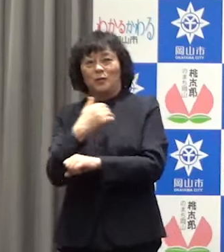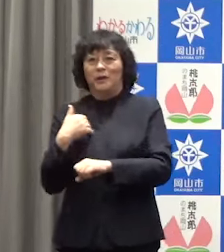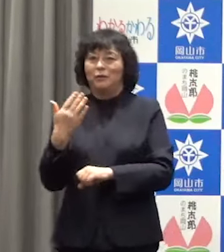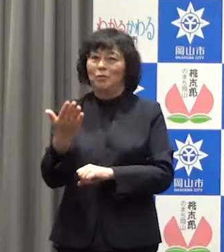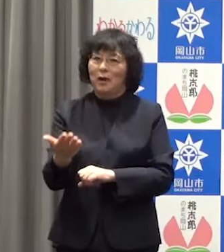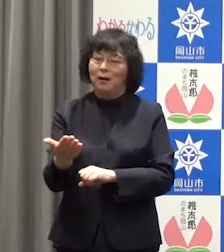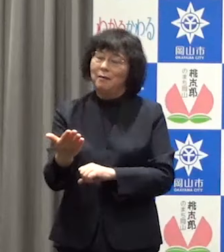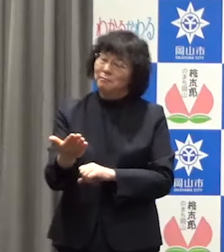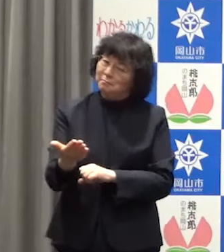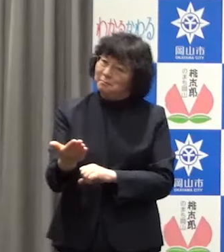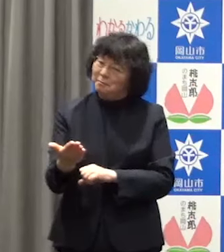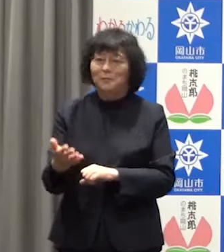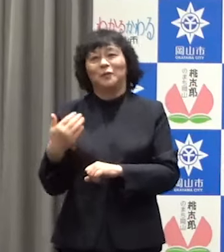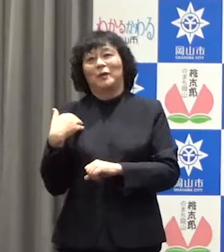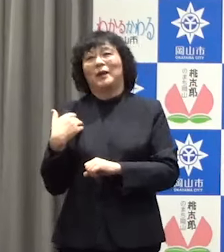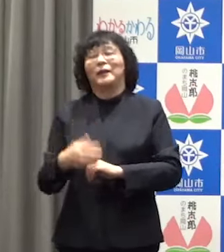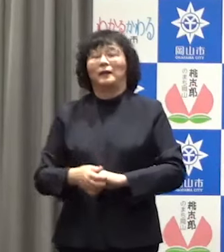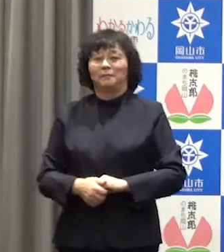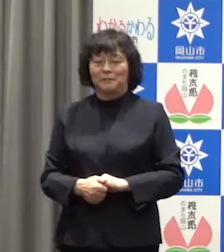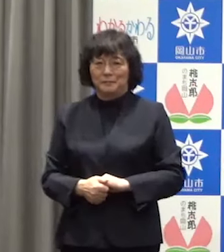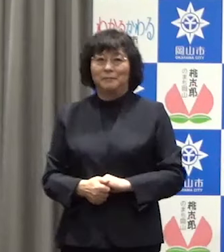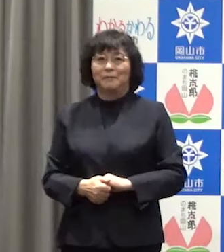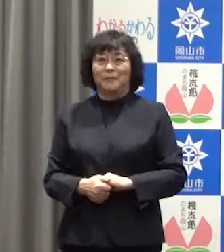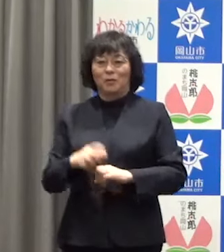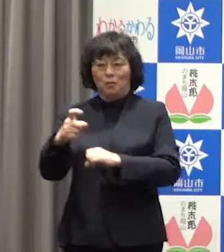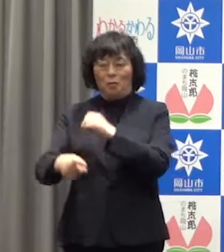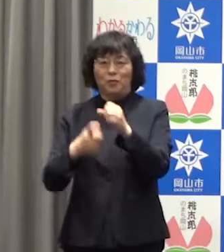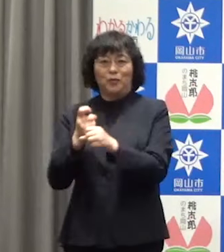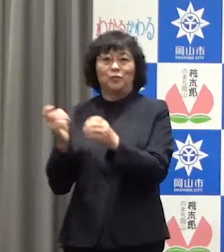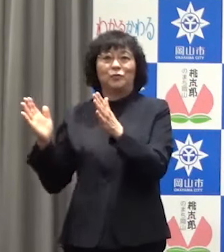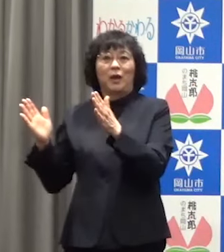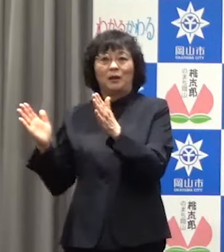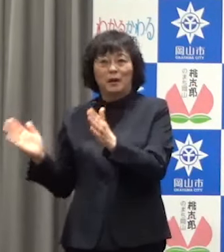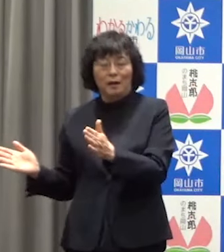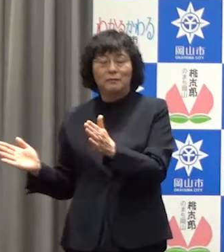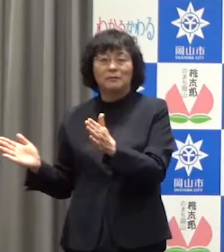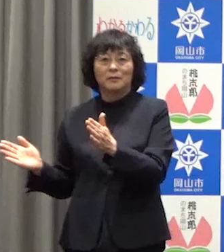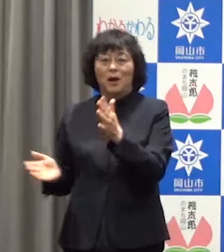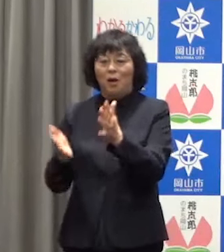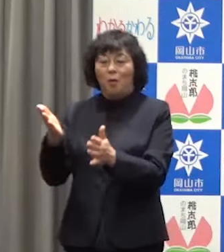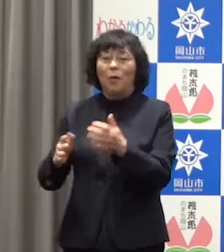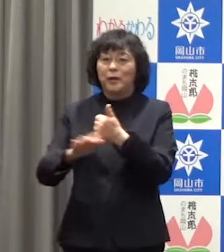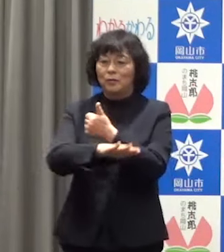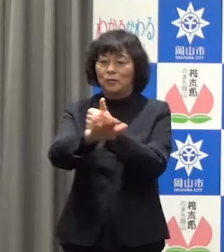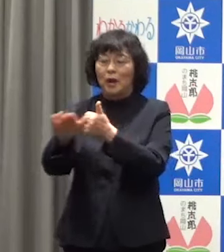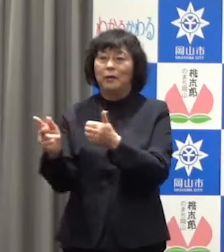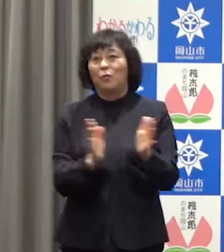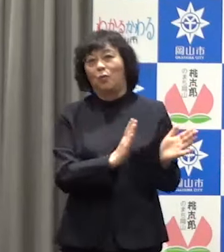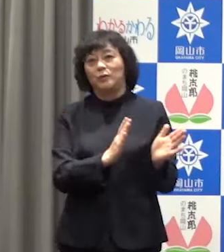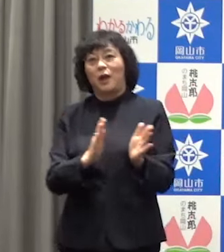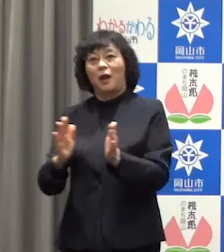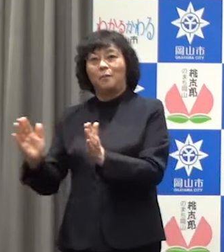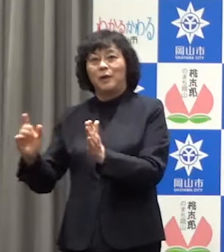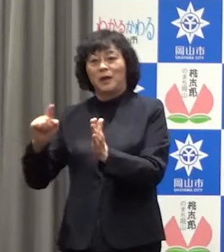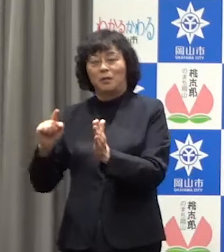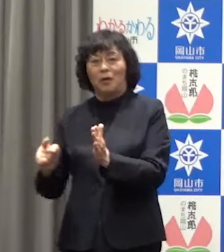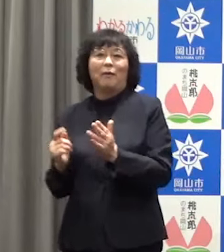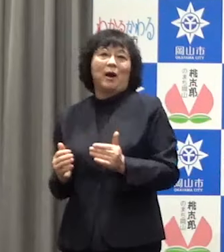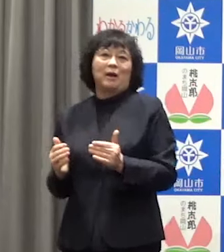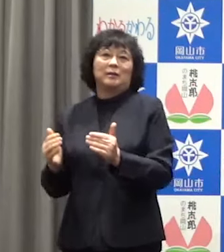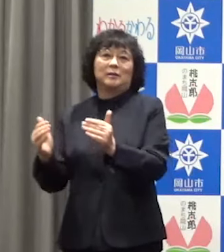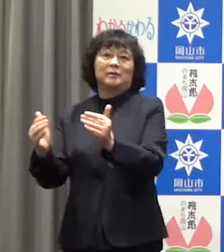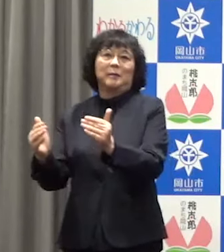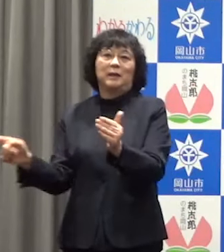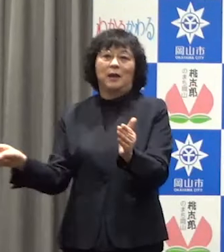ただこの10年間保育環境の整備を進めていった